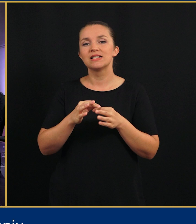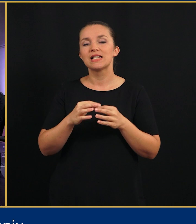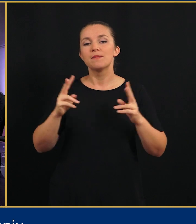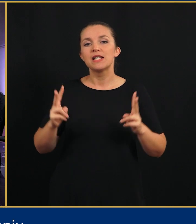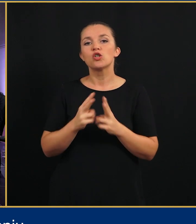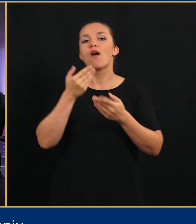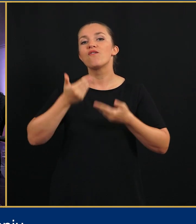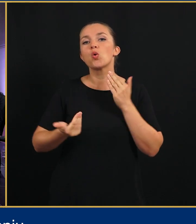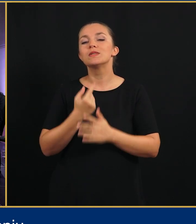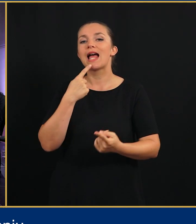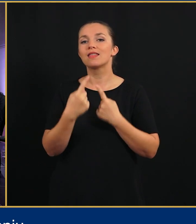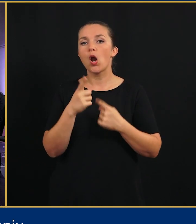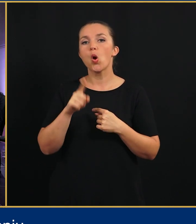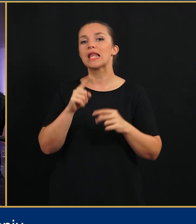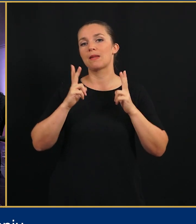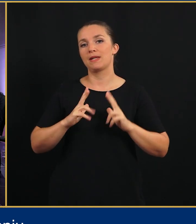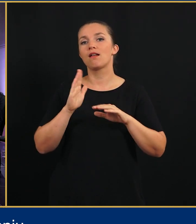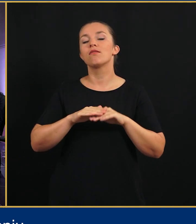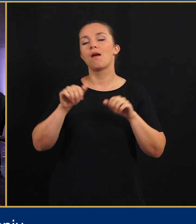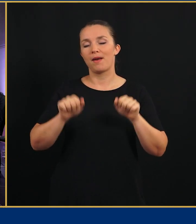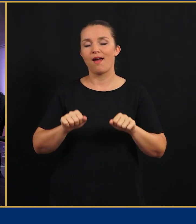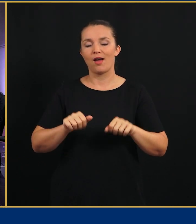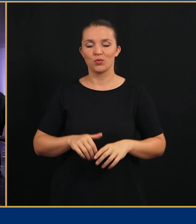srečanju Forum za dialog in mir na Balkanu.